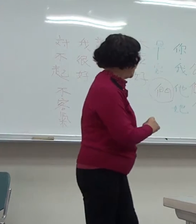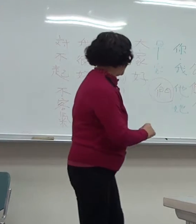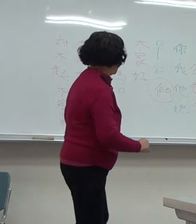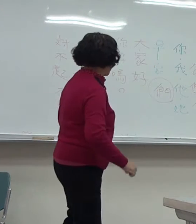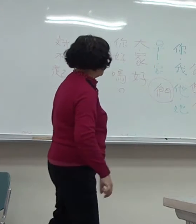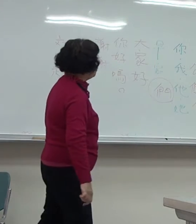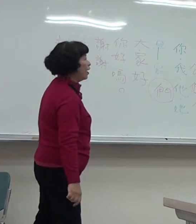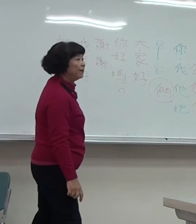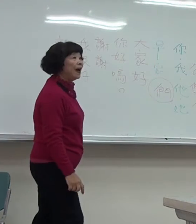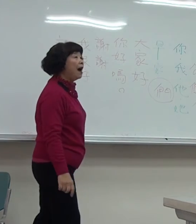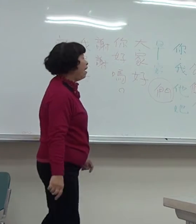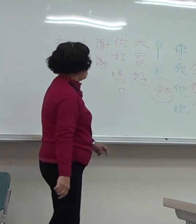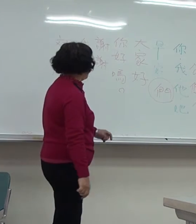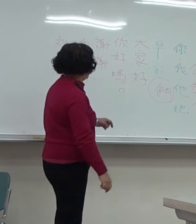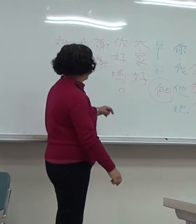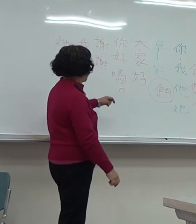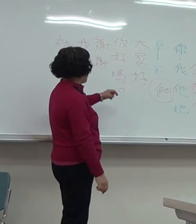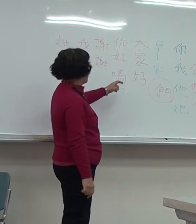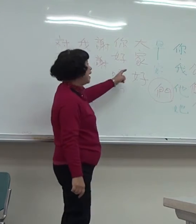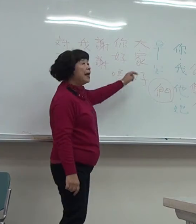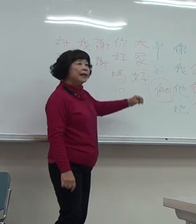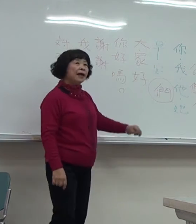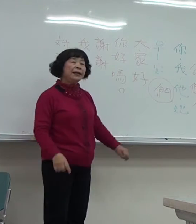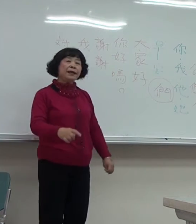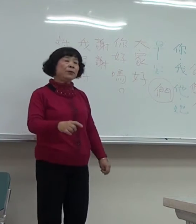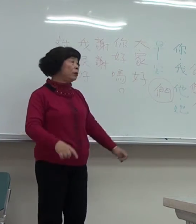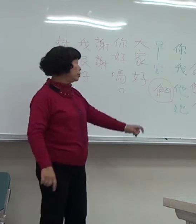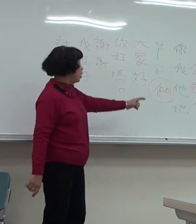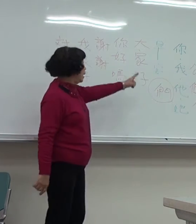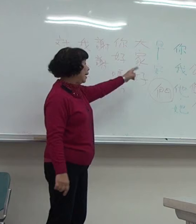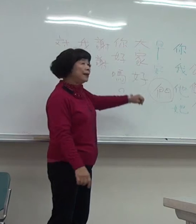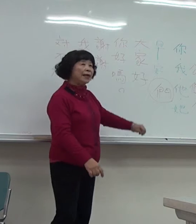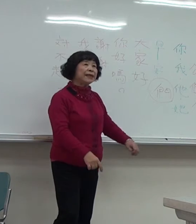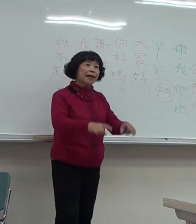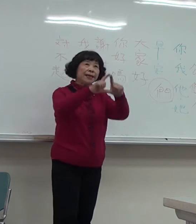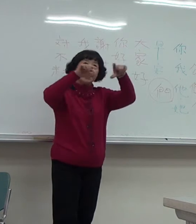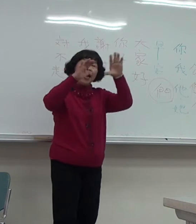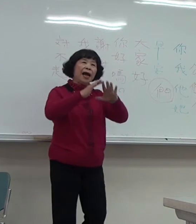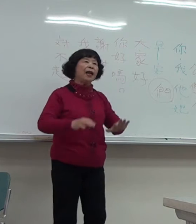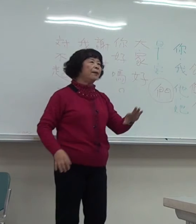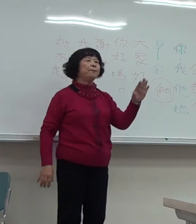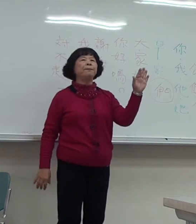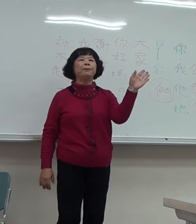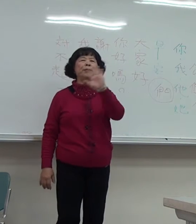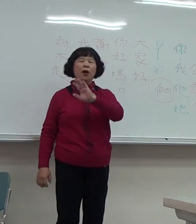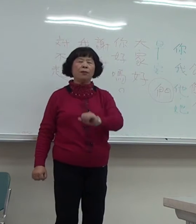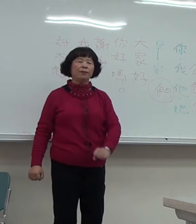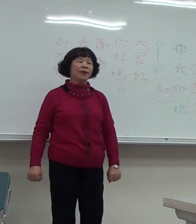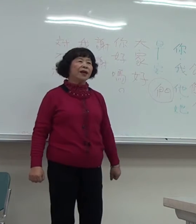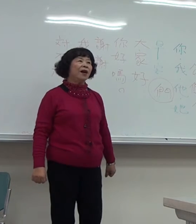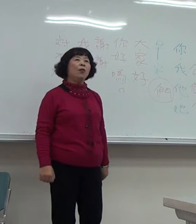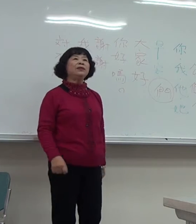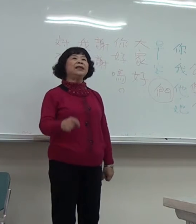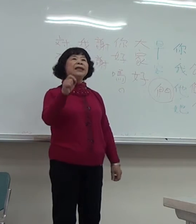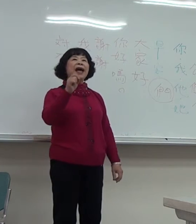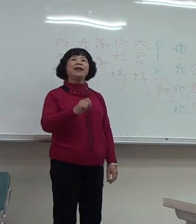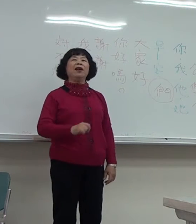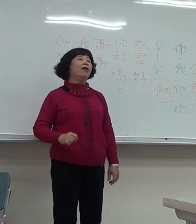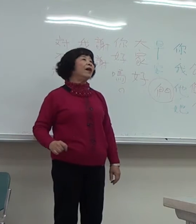哎，来源啦，啊，来，那你们会说，啊，大家一定爱安呢？不用，我们进来以后很